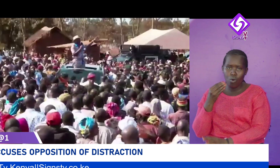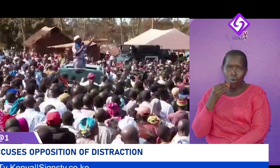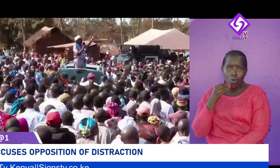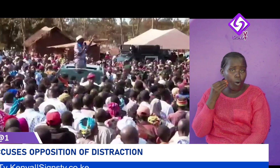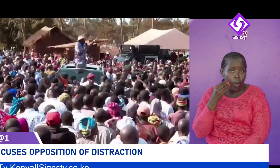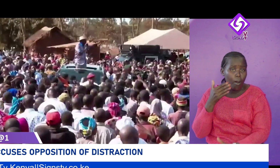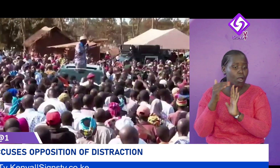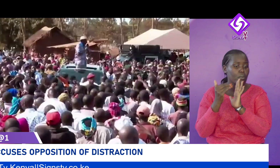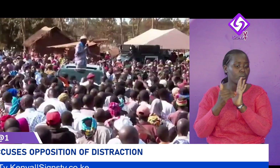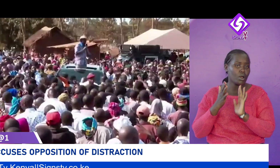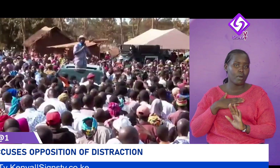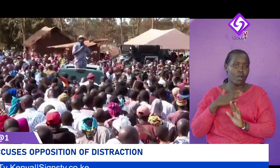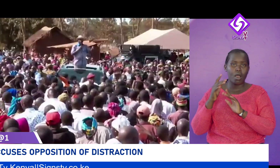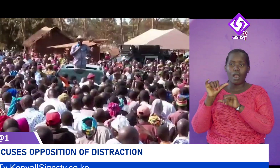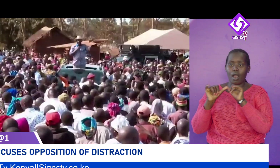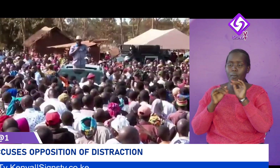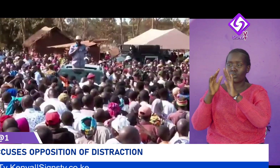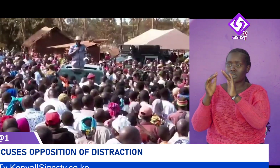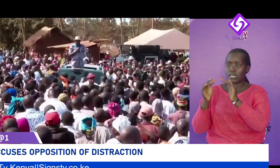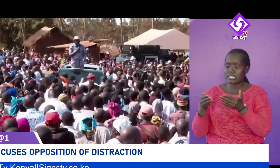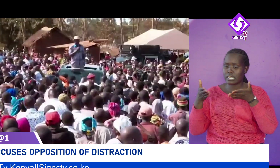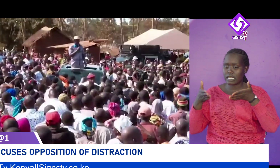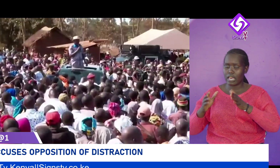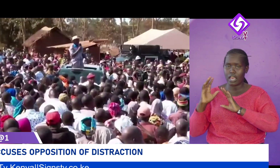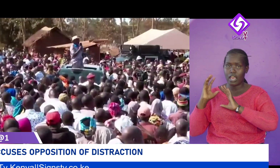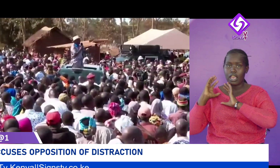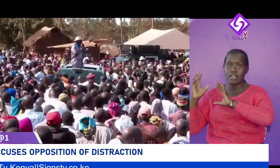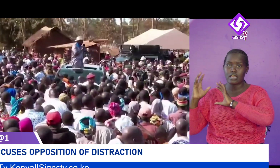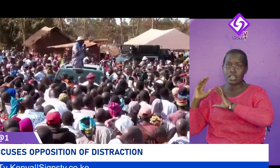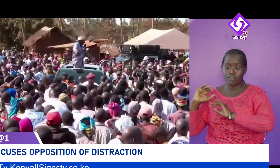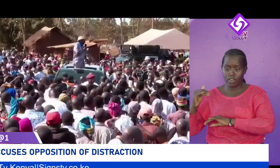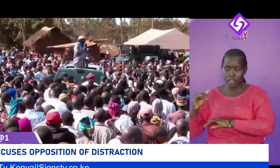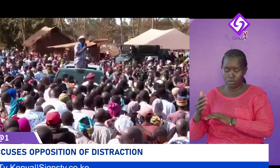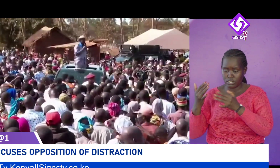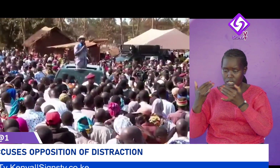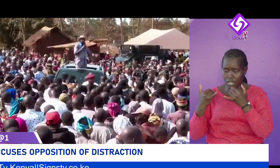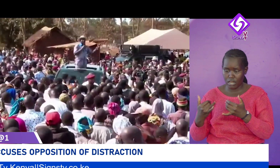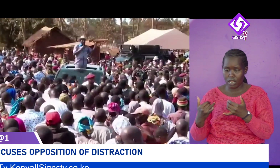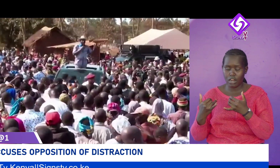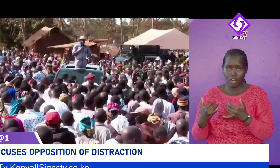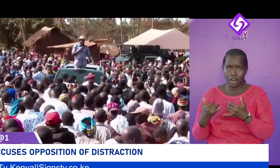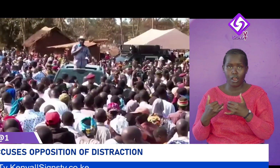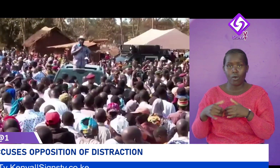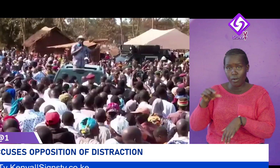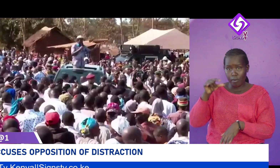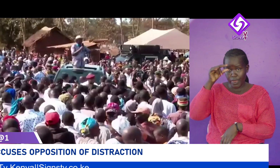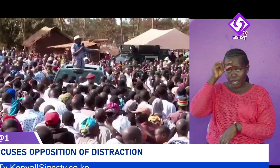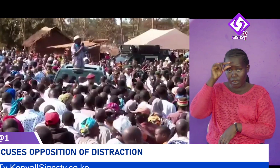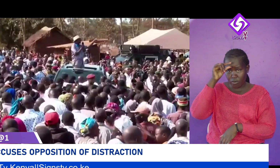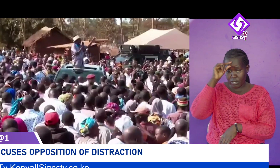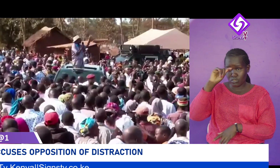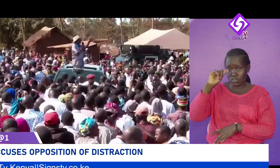yetu ya housing hapa Kilifi County, kwa sasa serikali ya Kenya tumetoa shilingi